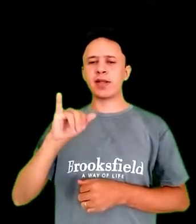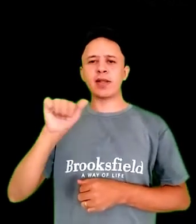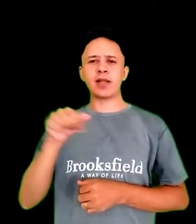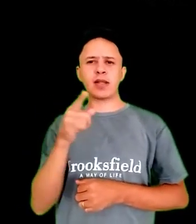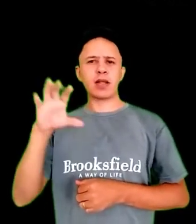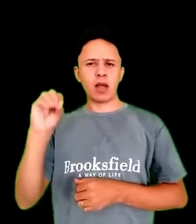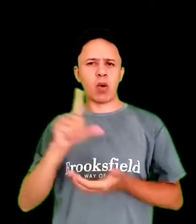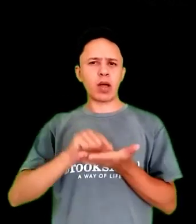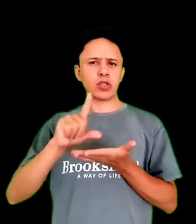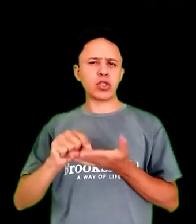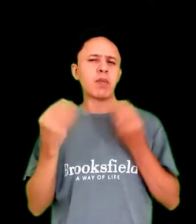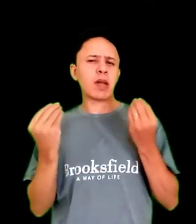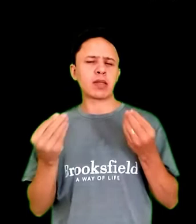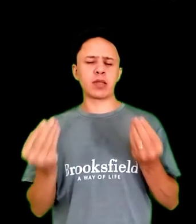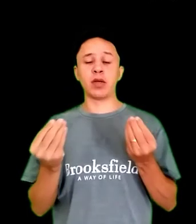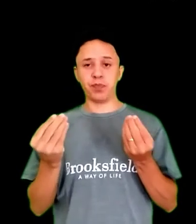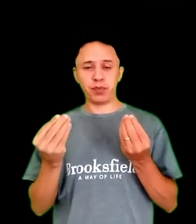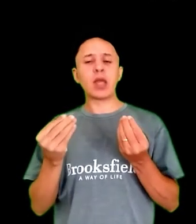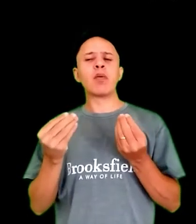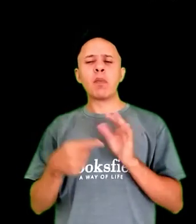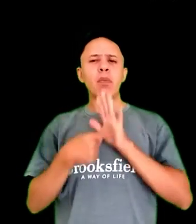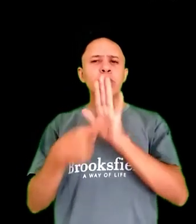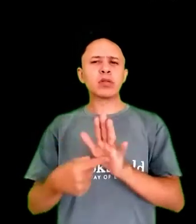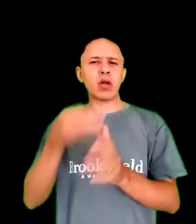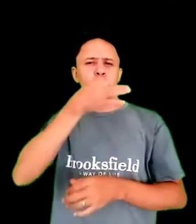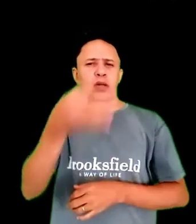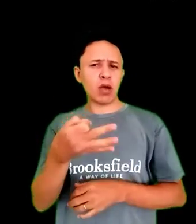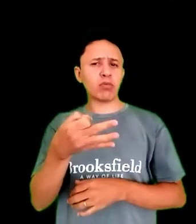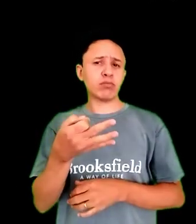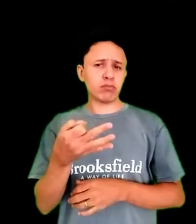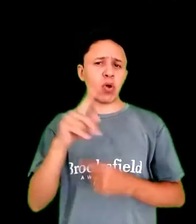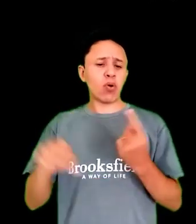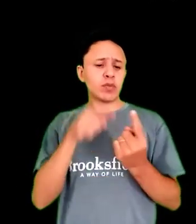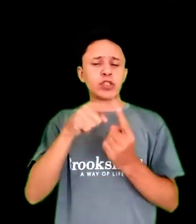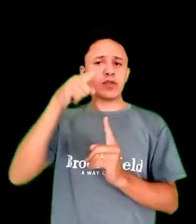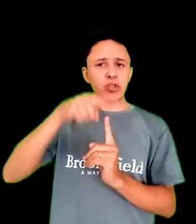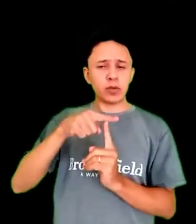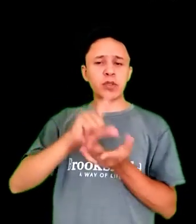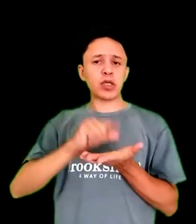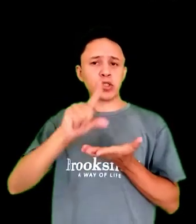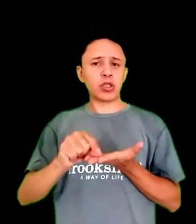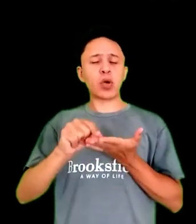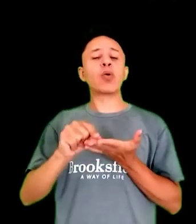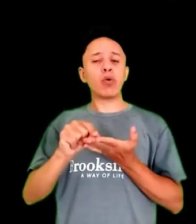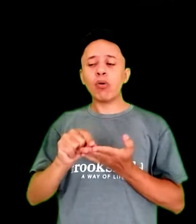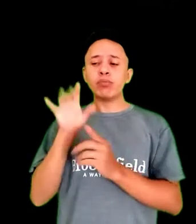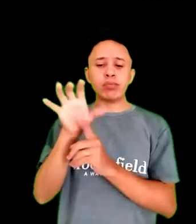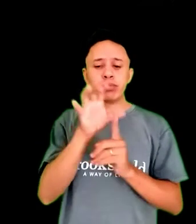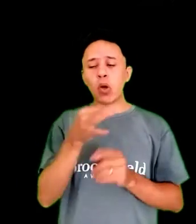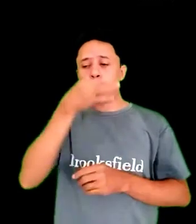uma dica para a gente, o artigo de opinião serve para transmitir uma opinião. Esse é o objetivo desse tipo de